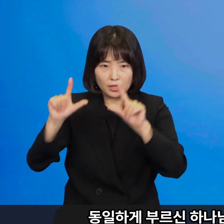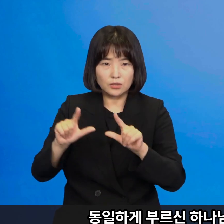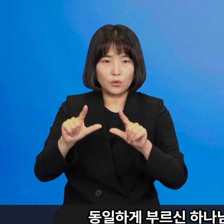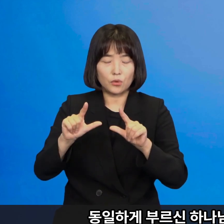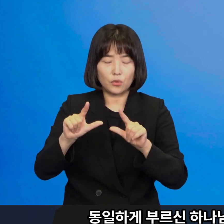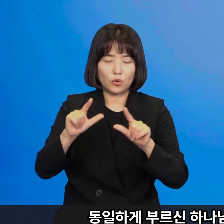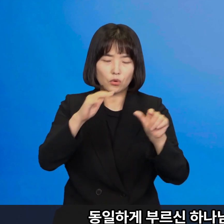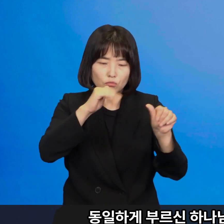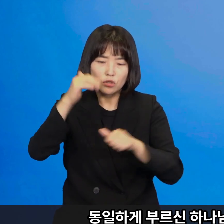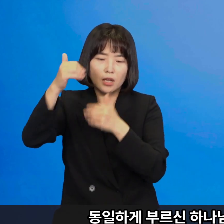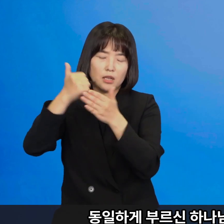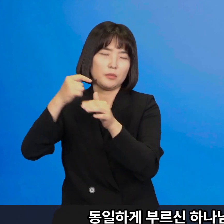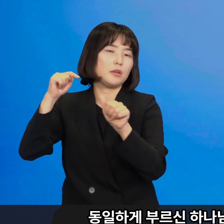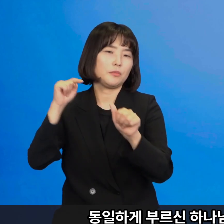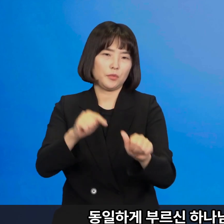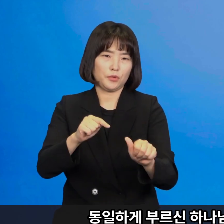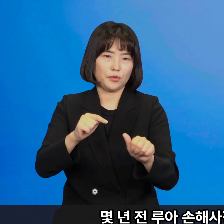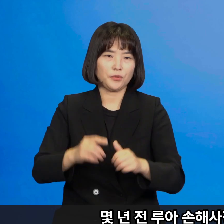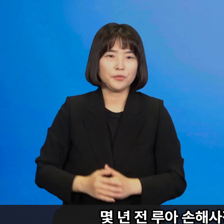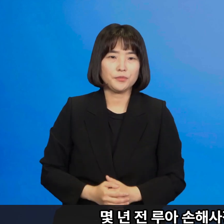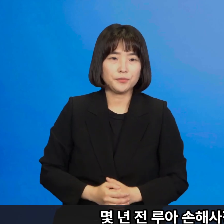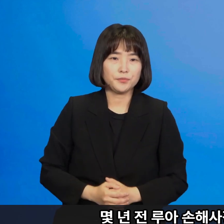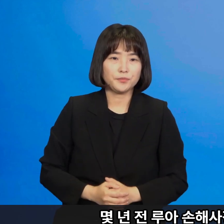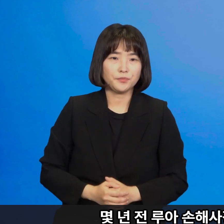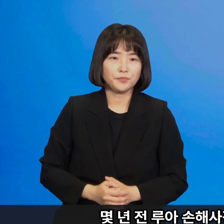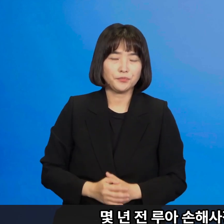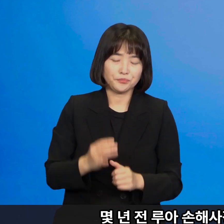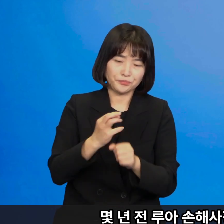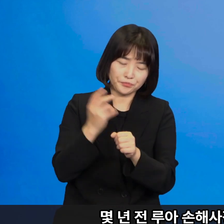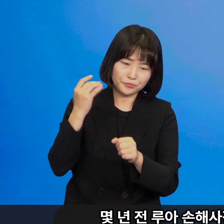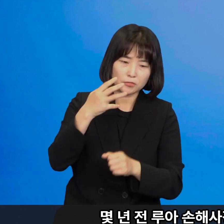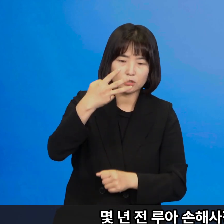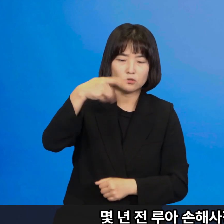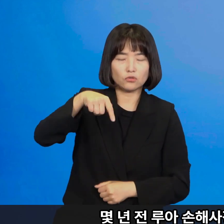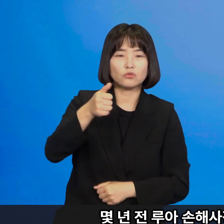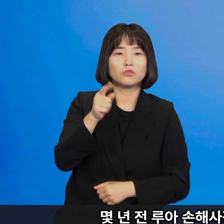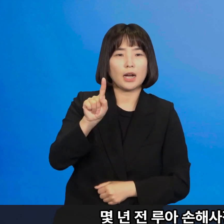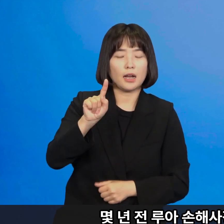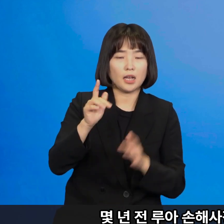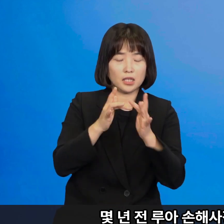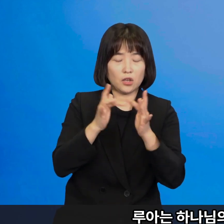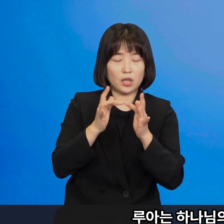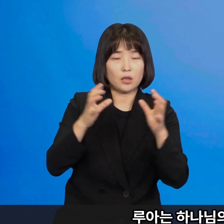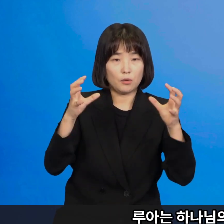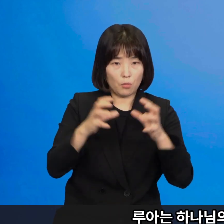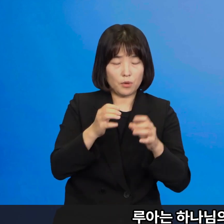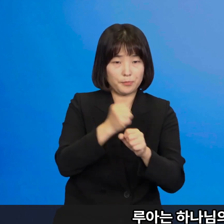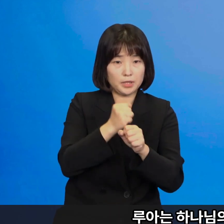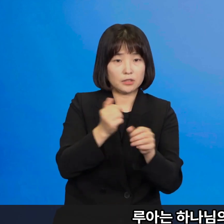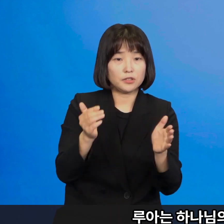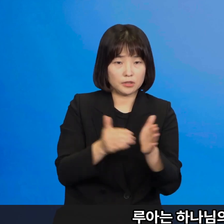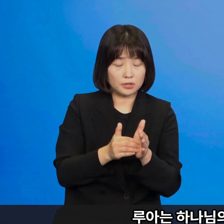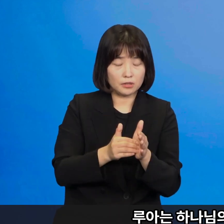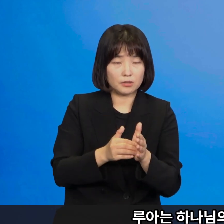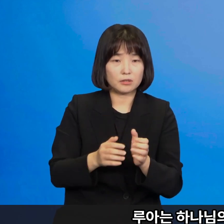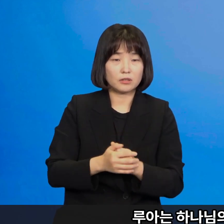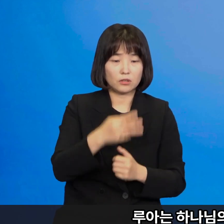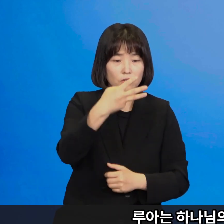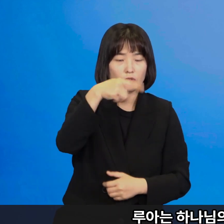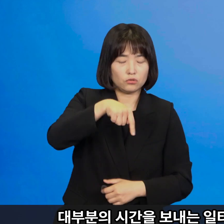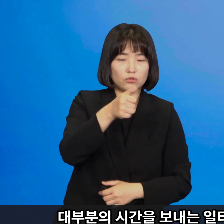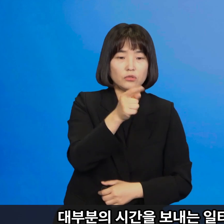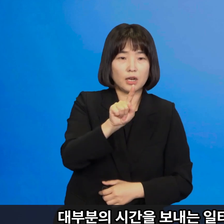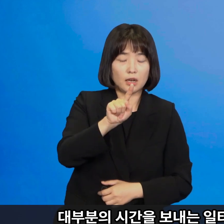지상 명령일 것입니다. 몇 년 전 루아 손해사전 카페를 만들었습니다. 루아는 하나님의 생기라는